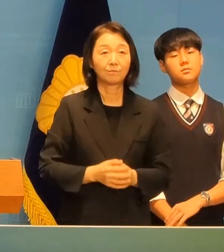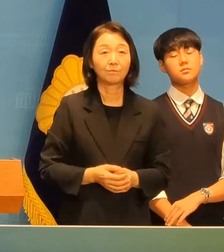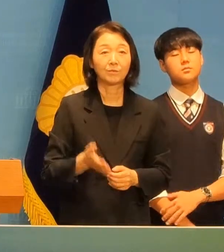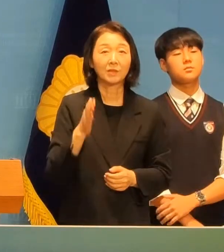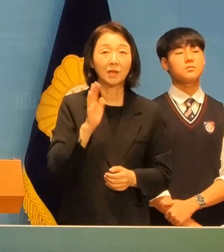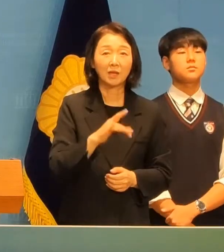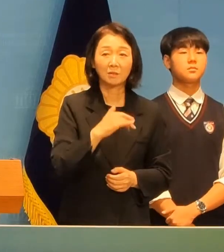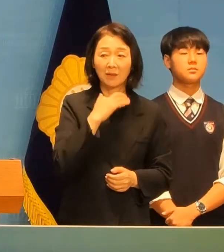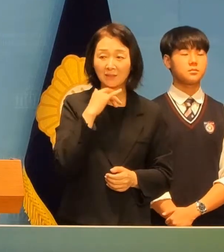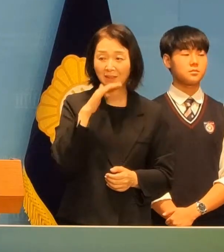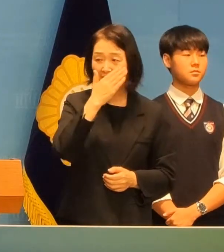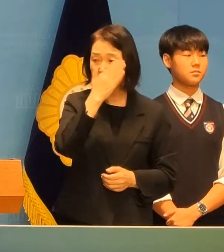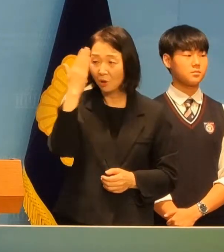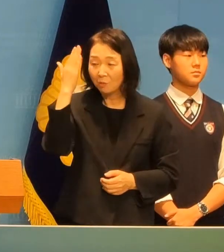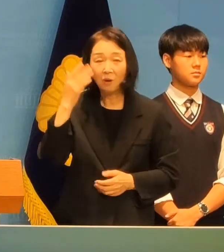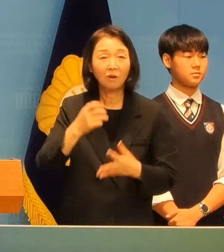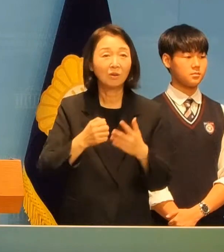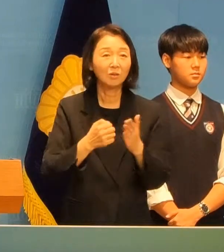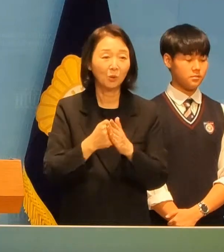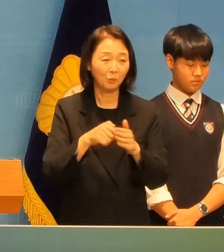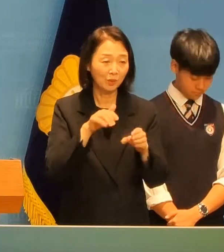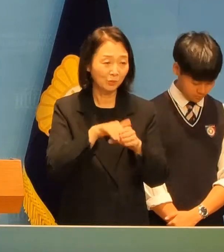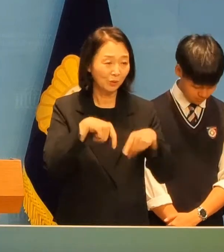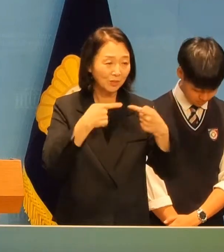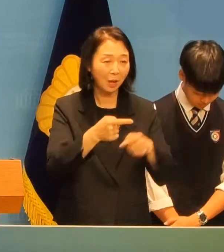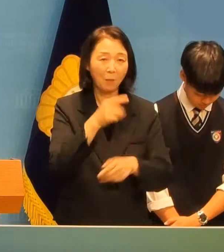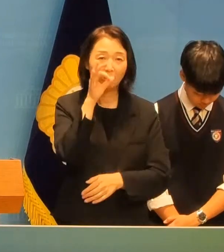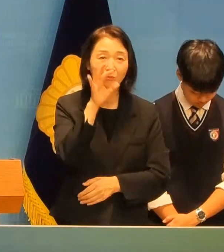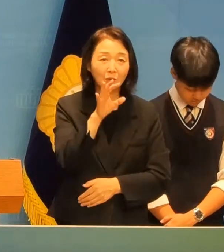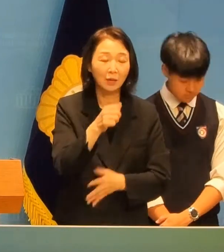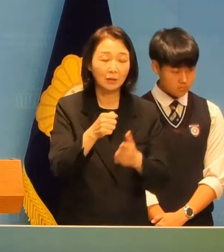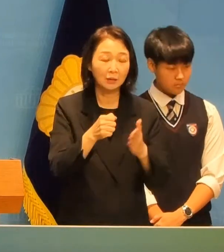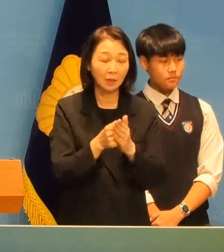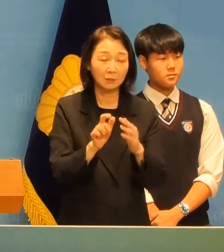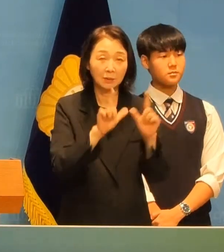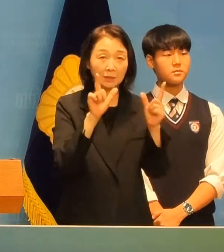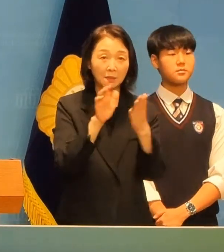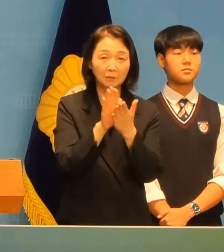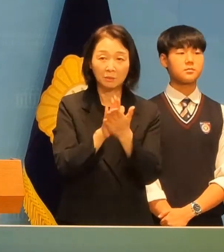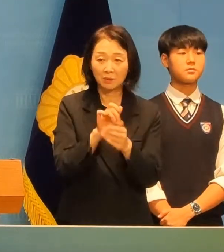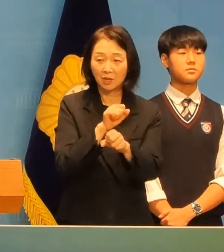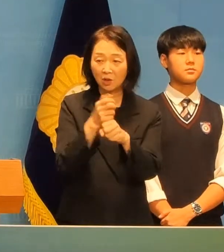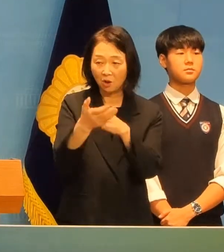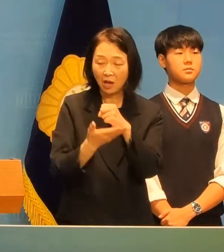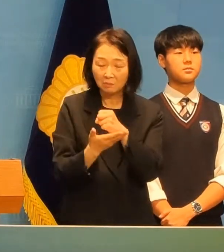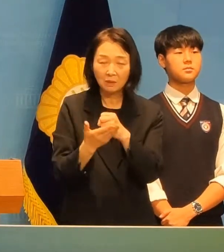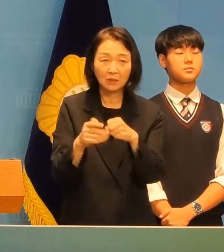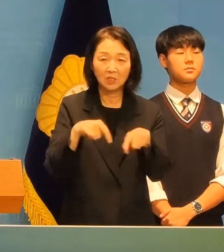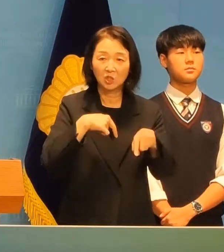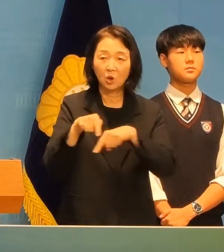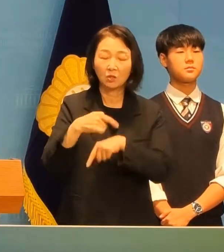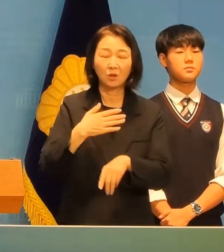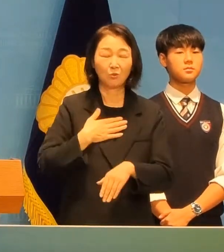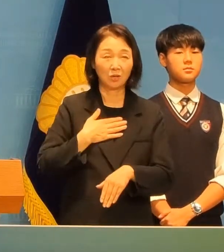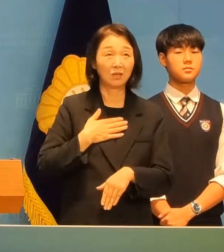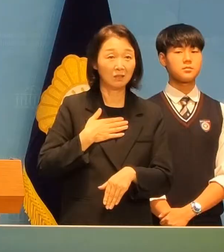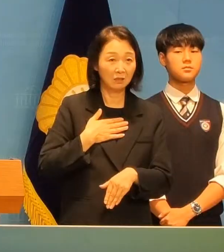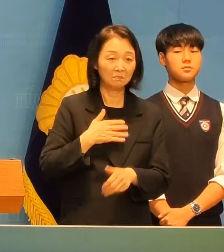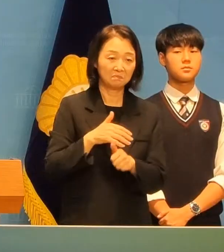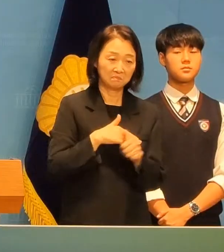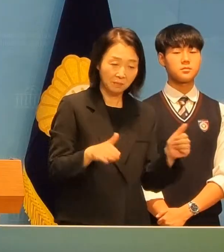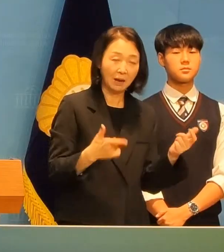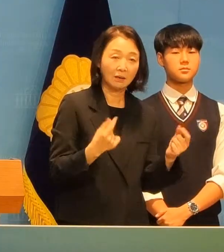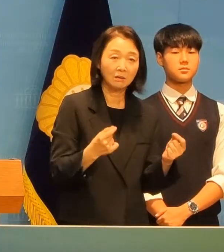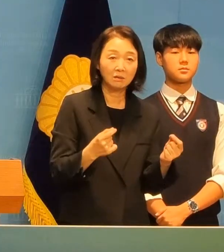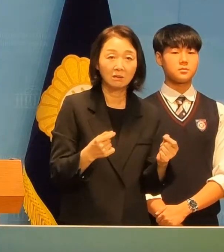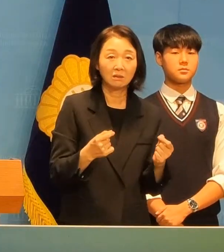나이가 어리단 이유로 또 유권자가 아니란 이유로 우리 삶에 직접적인 영향을 주는 각종 정책에서 소외되어 왔습니다. 당장